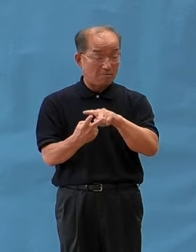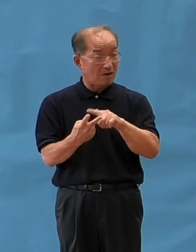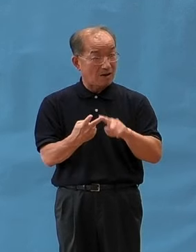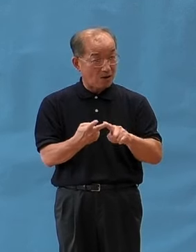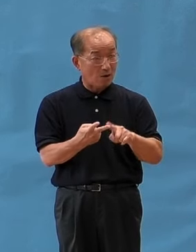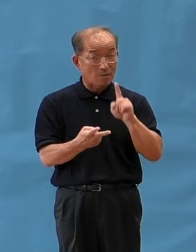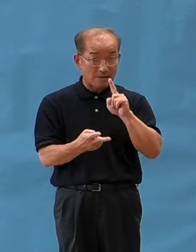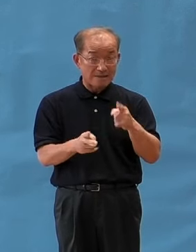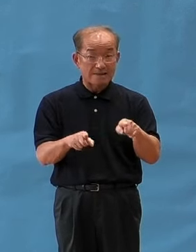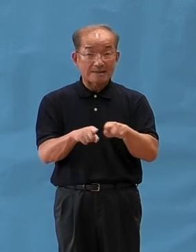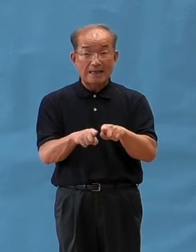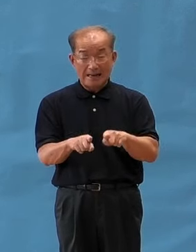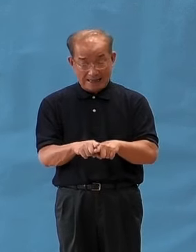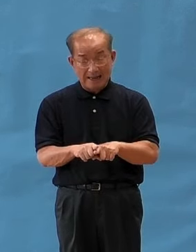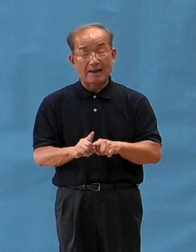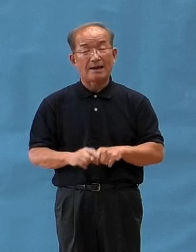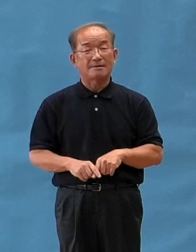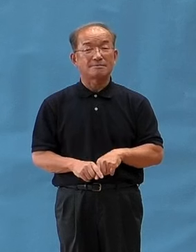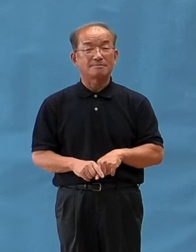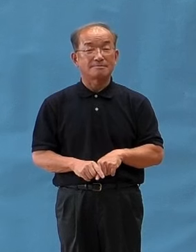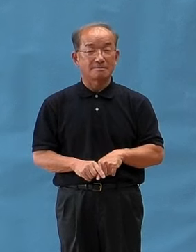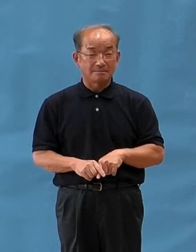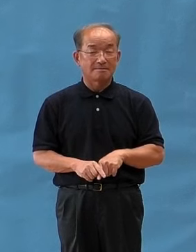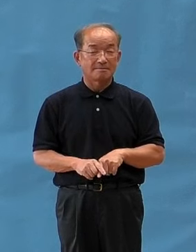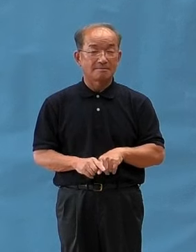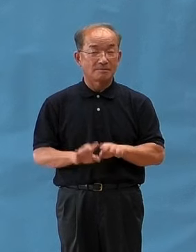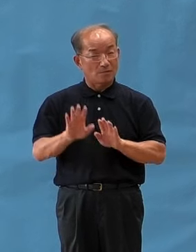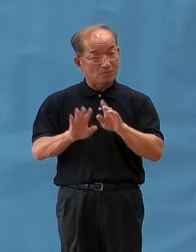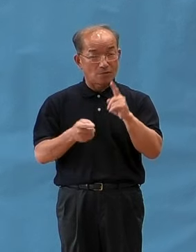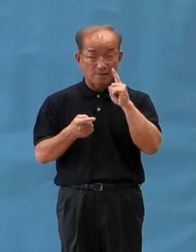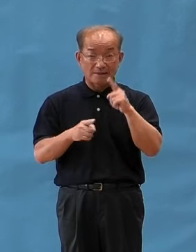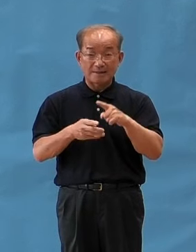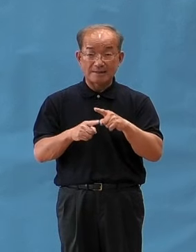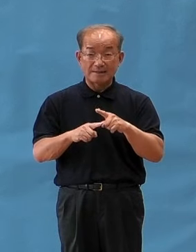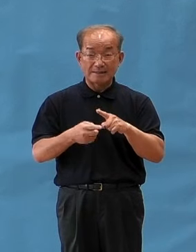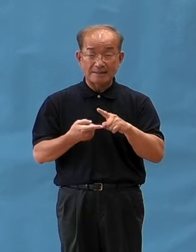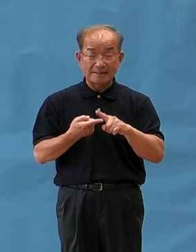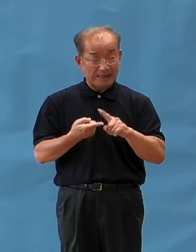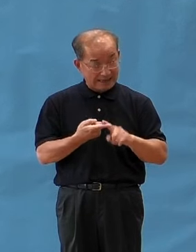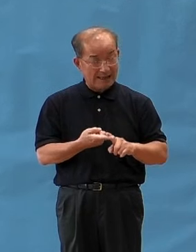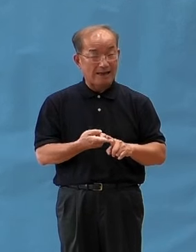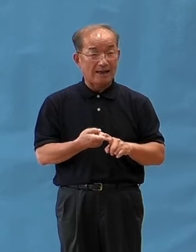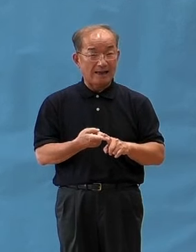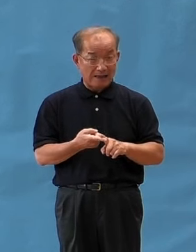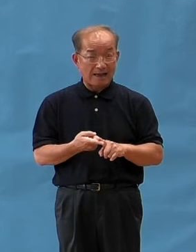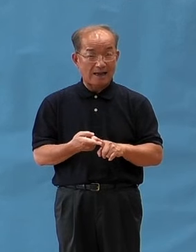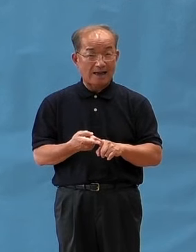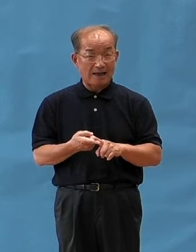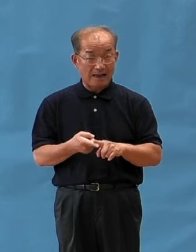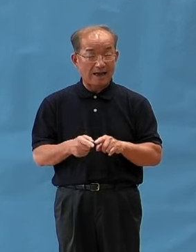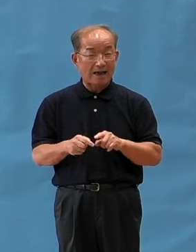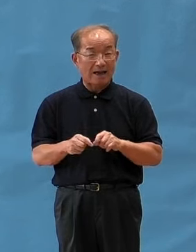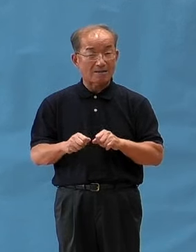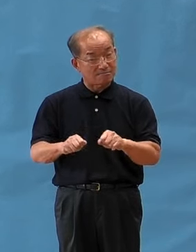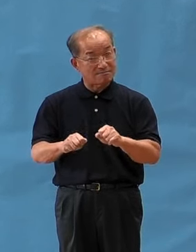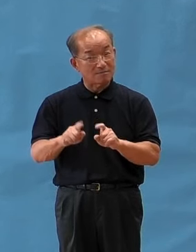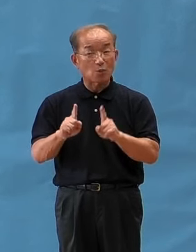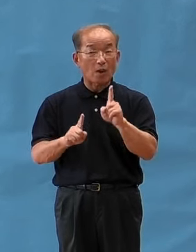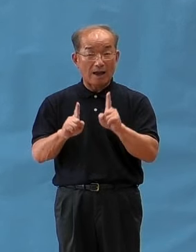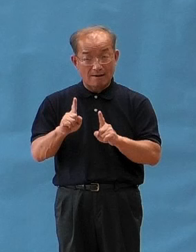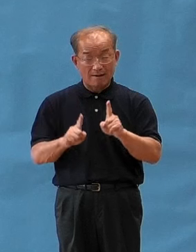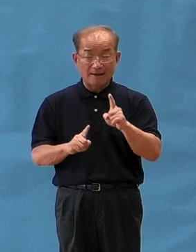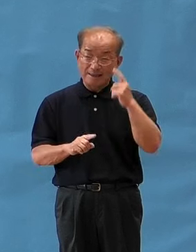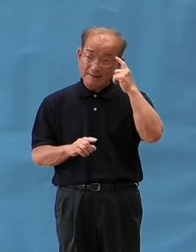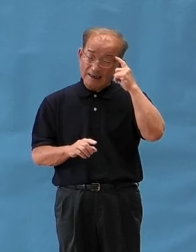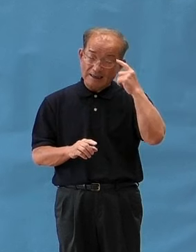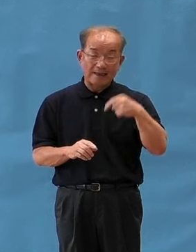これもコストがかかりますから、費用対効果も見ながら冬をどうするかということを考えていくというので、